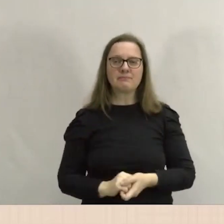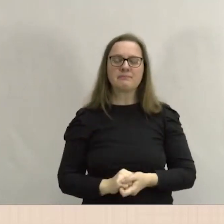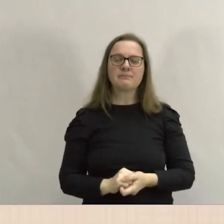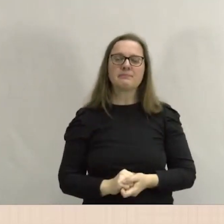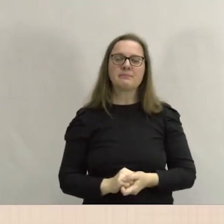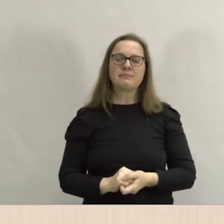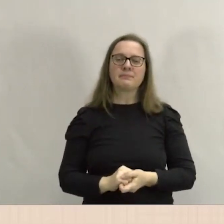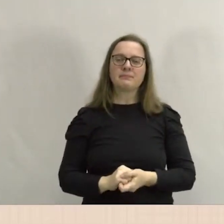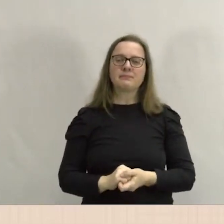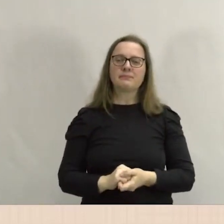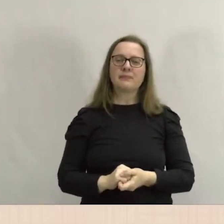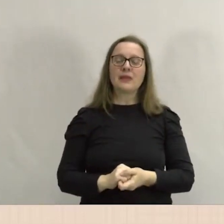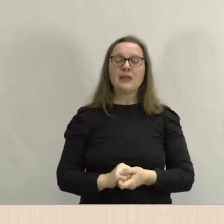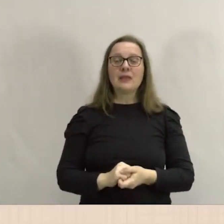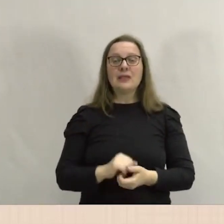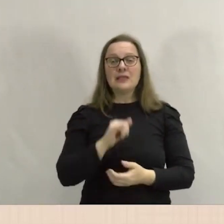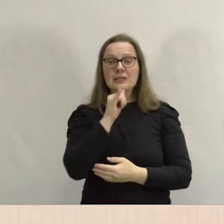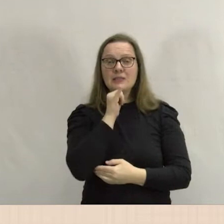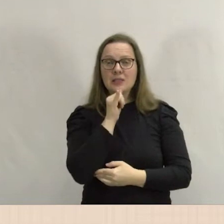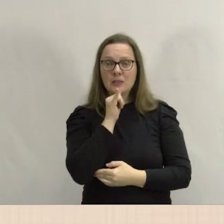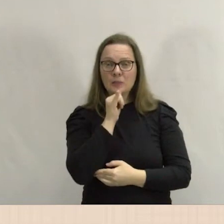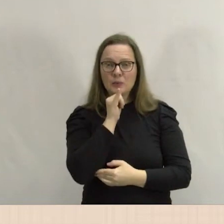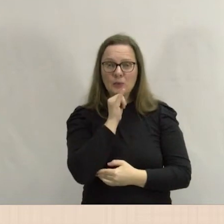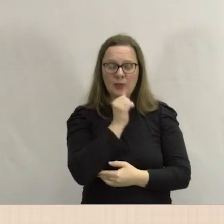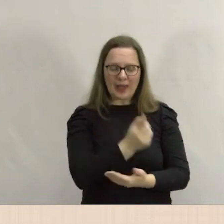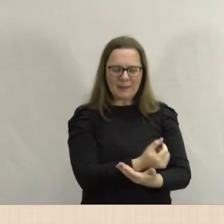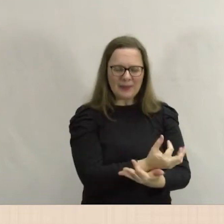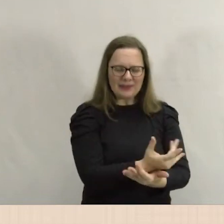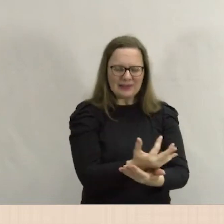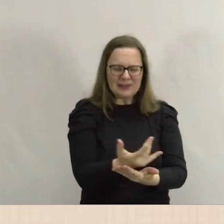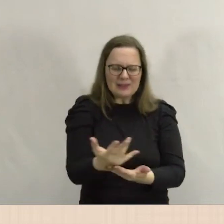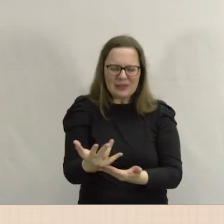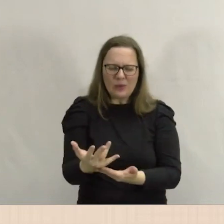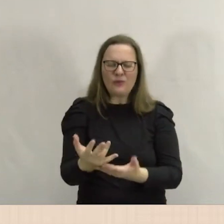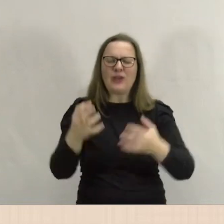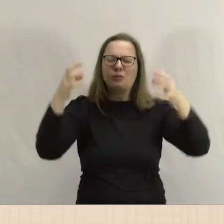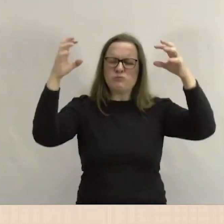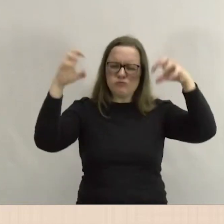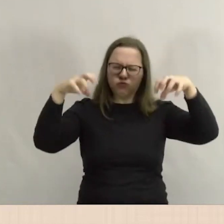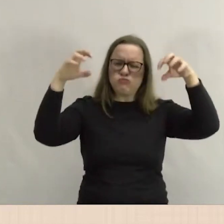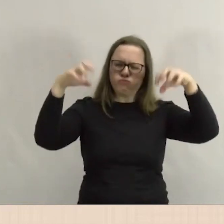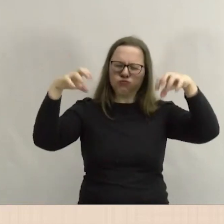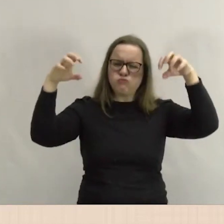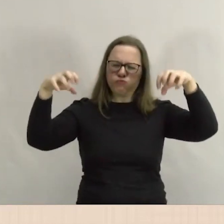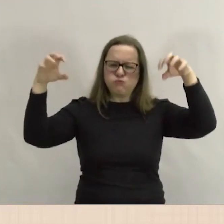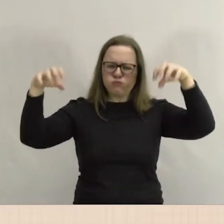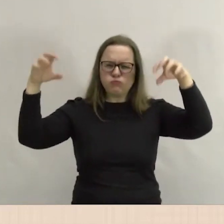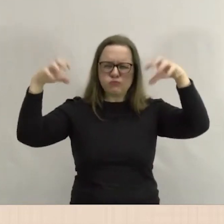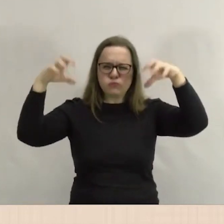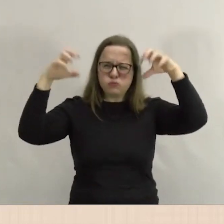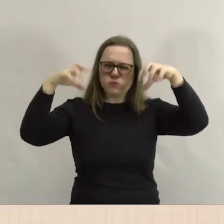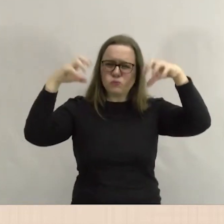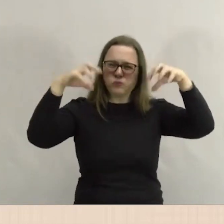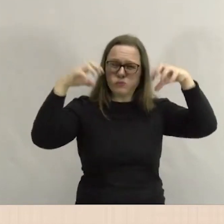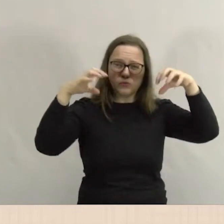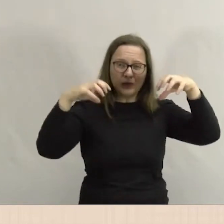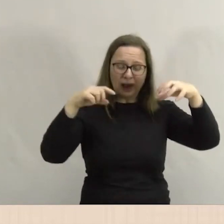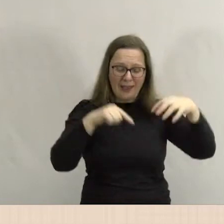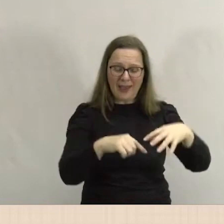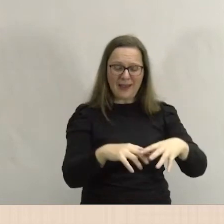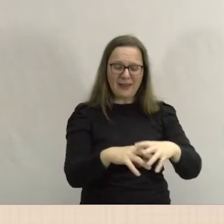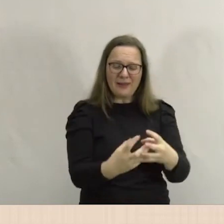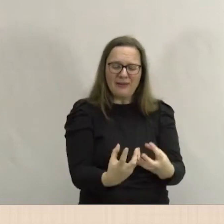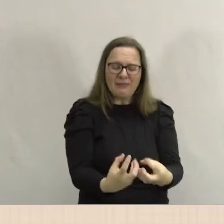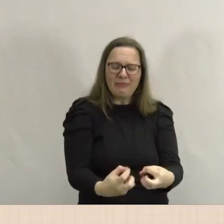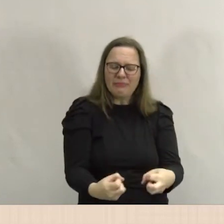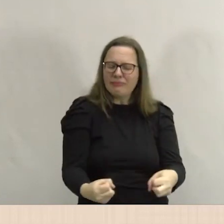E a plantação pode morrer. Agora, se chover demais e na hora errada,